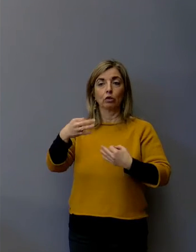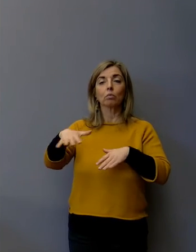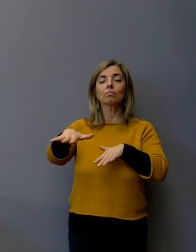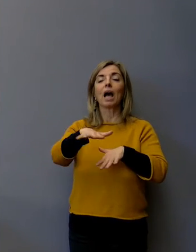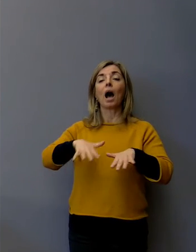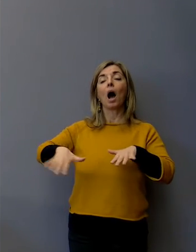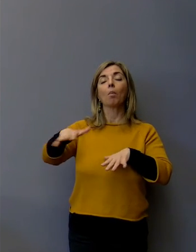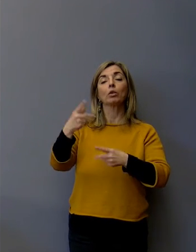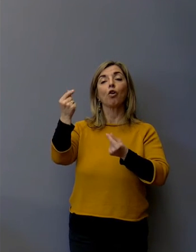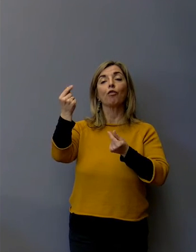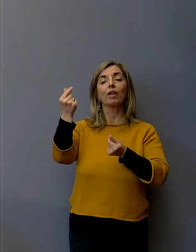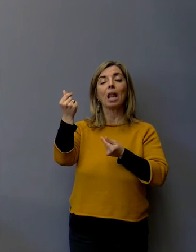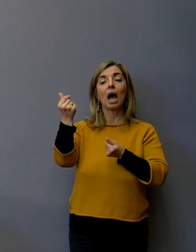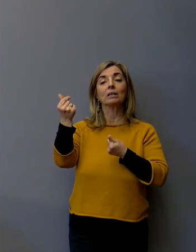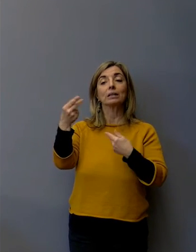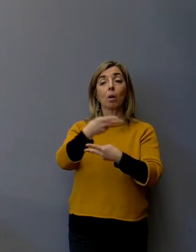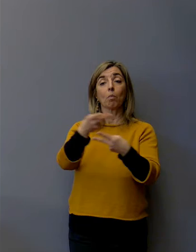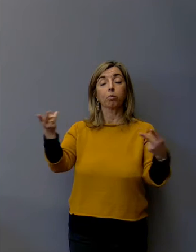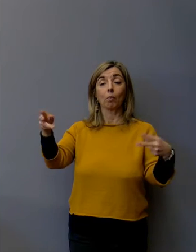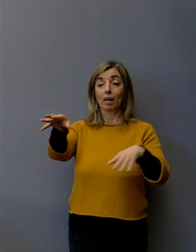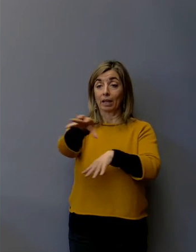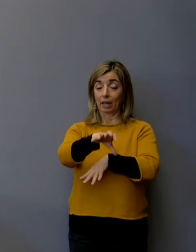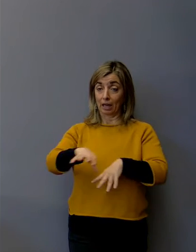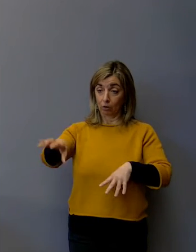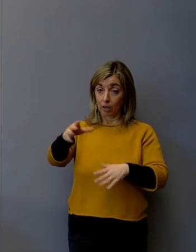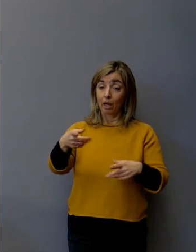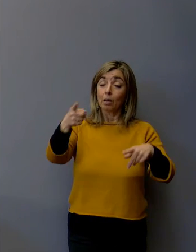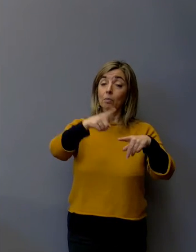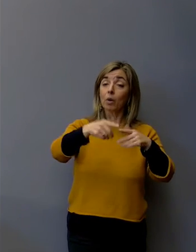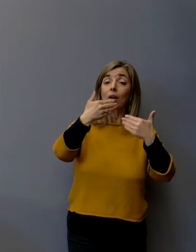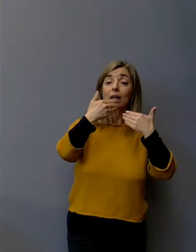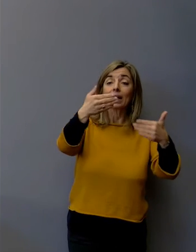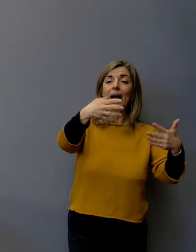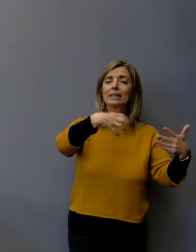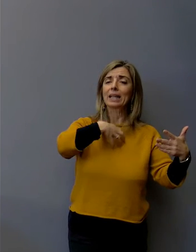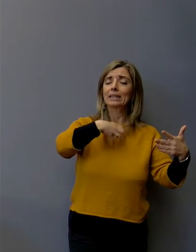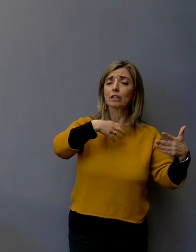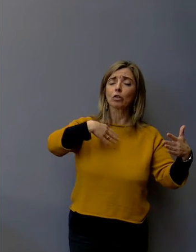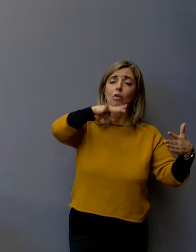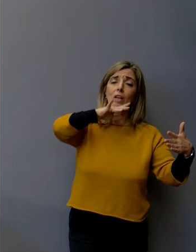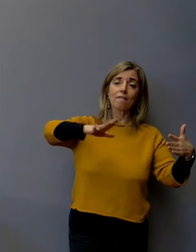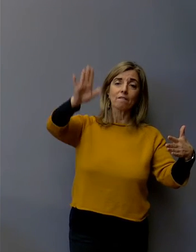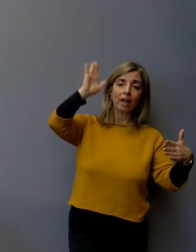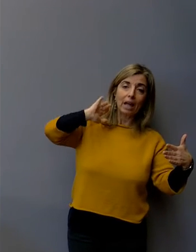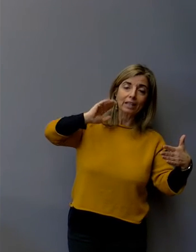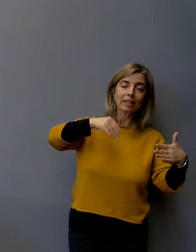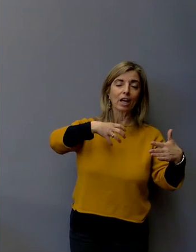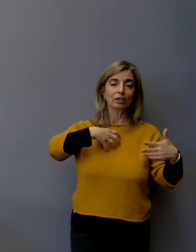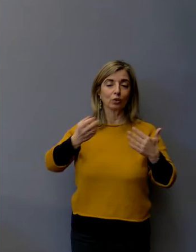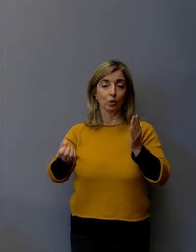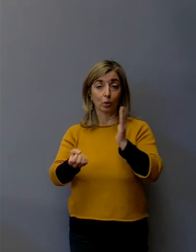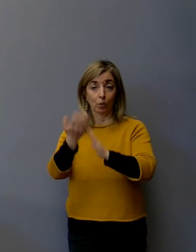lo dobbiamo anche a tutti gli altri assessori vecchi e nuovi e tra questi ultimi è degno di nota